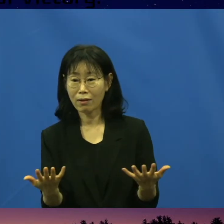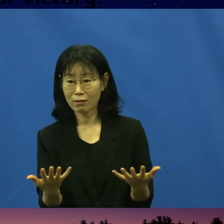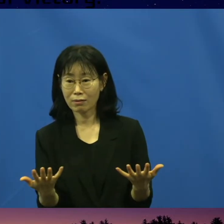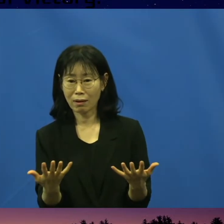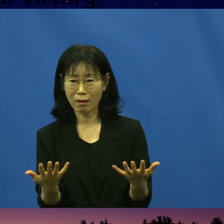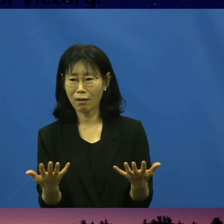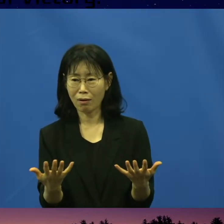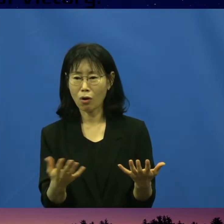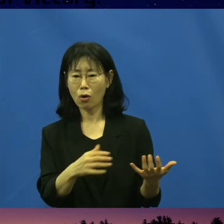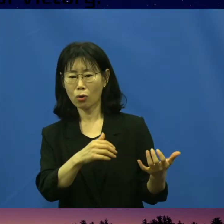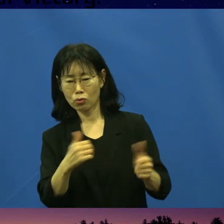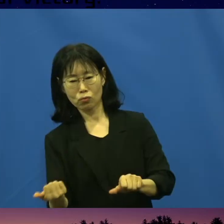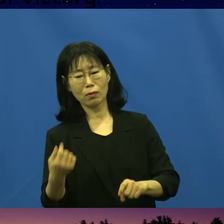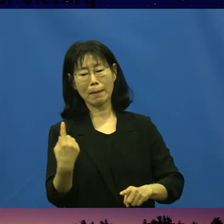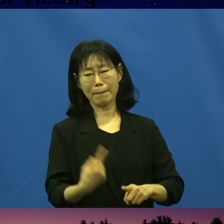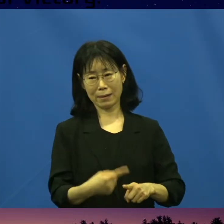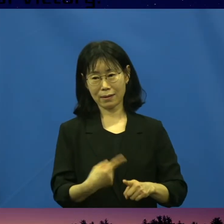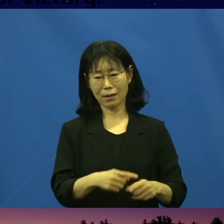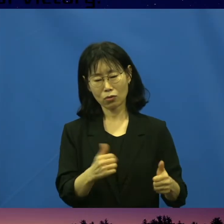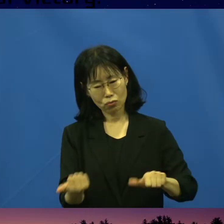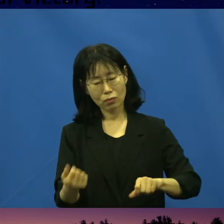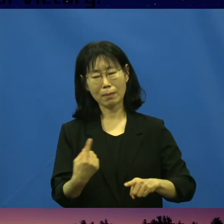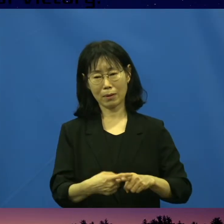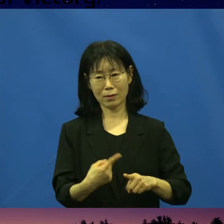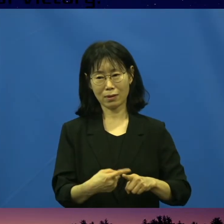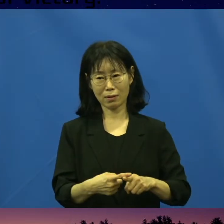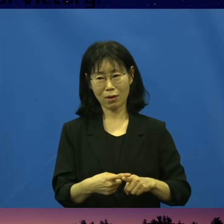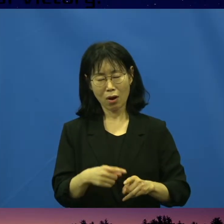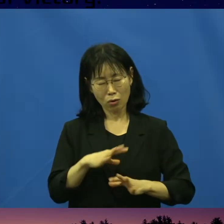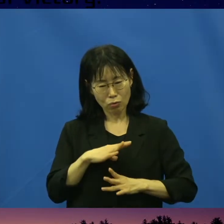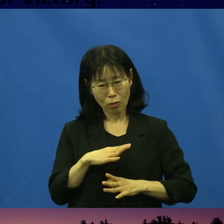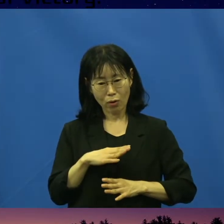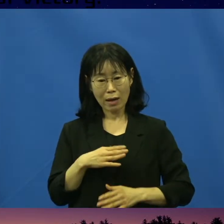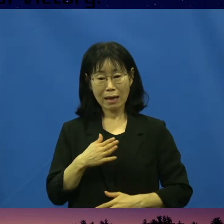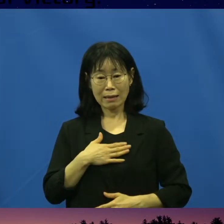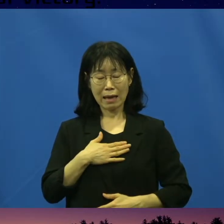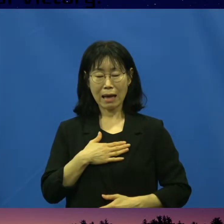사형 선고를 받은 거나 같아요. 가장 두려운 질병.